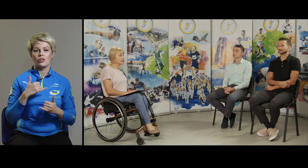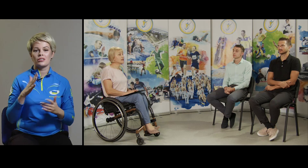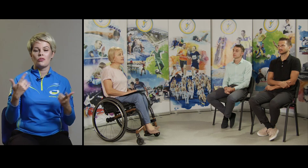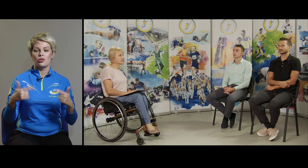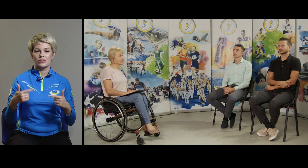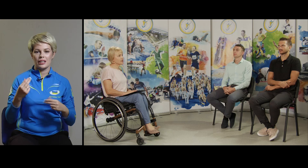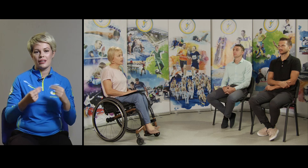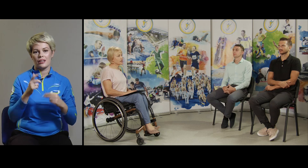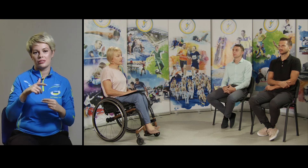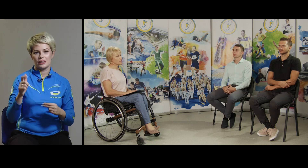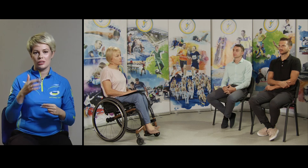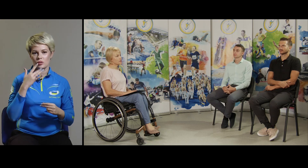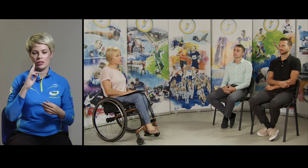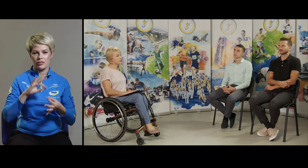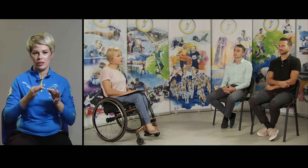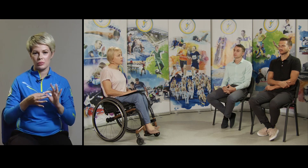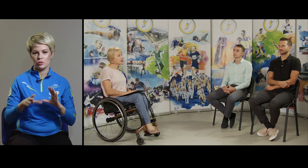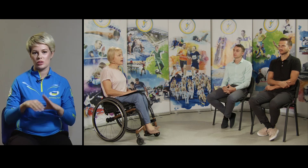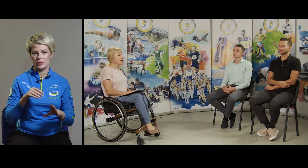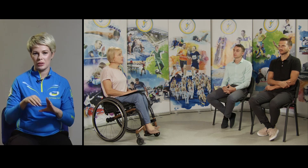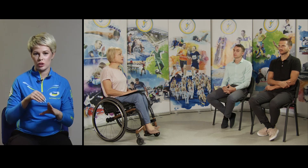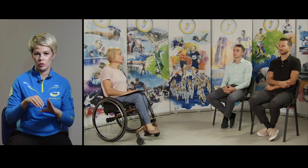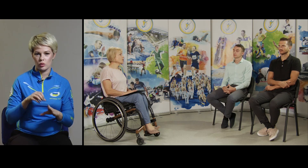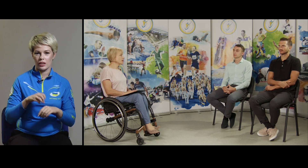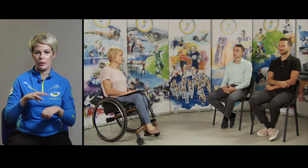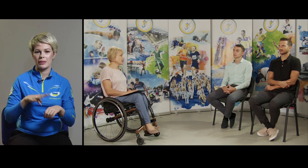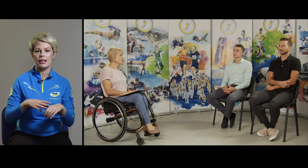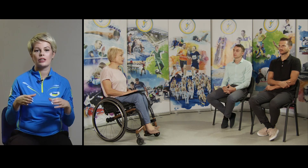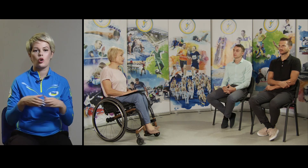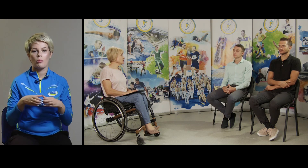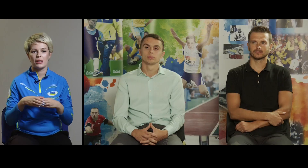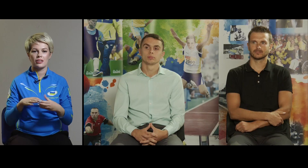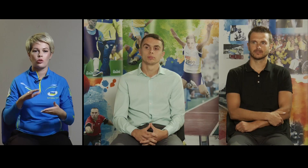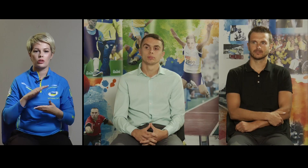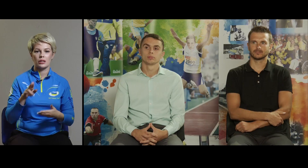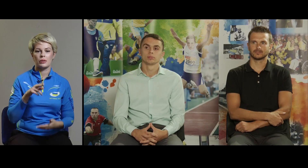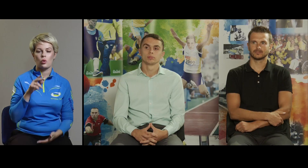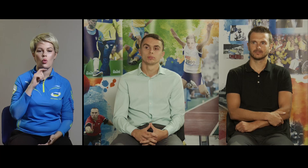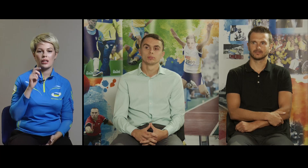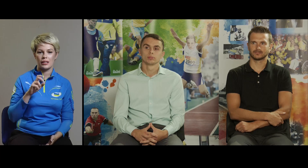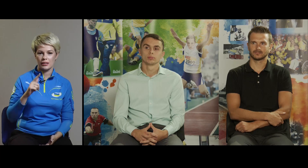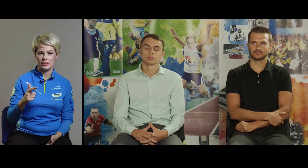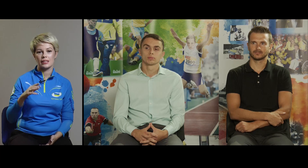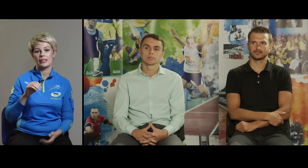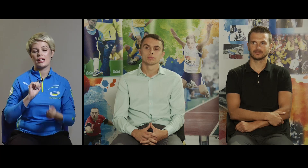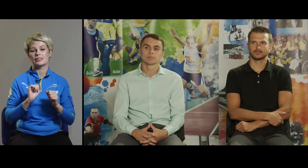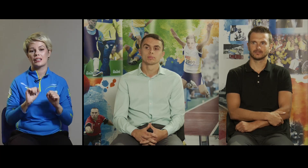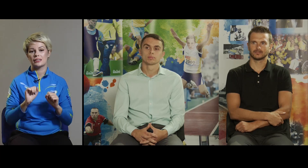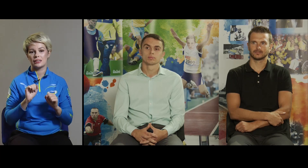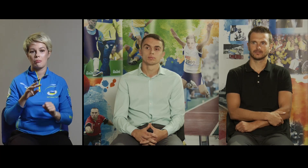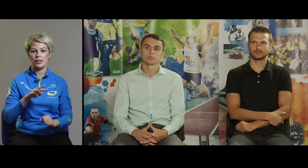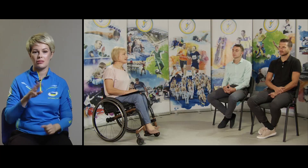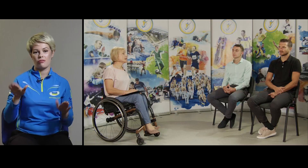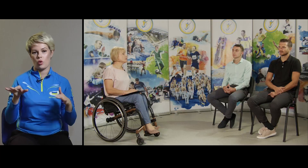в гостях гравці національної дефлімпійської збірної, капітан команди, воротар Дмитро Українець та захисник